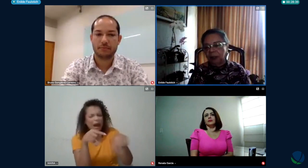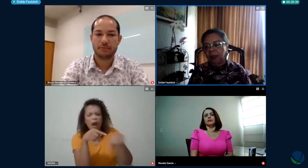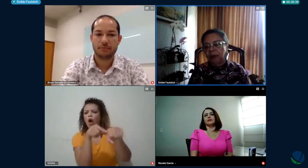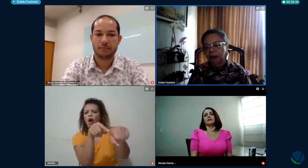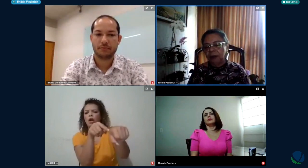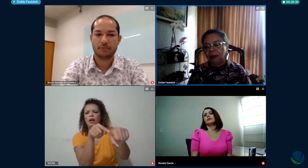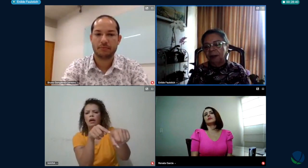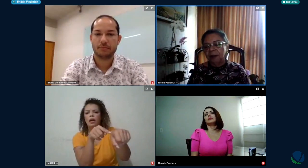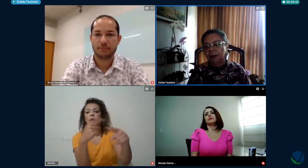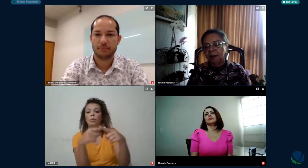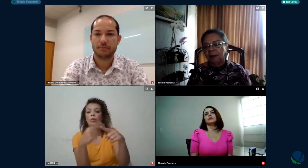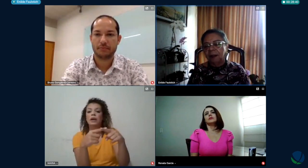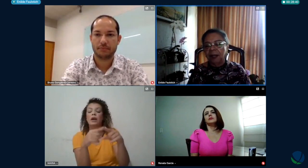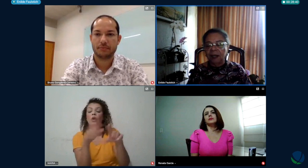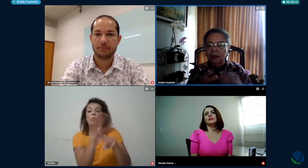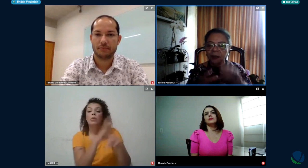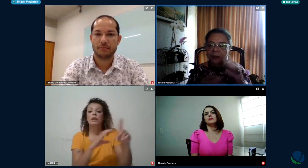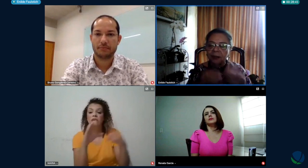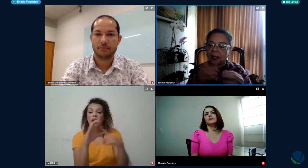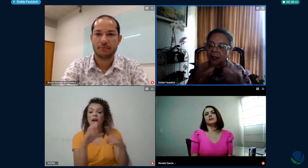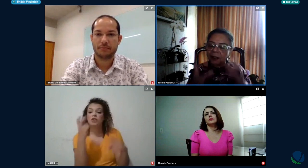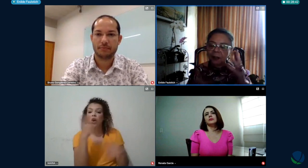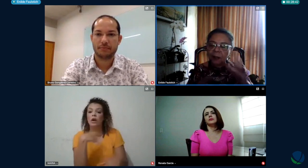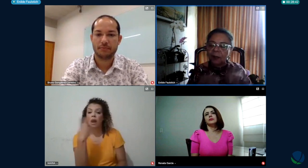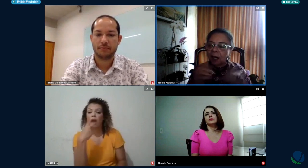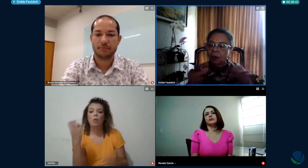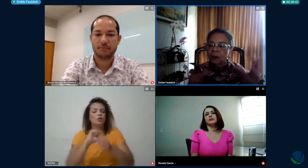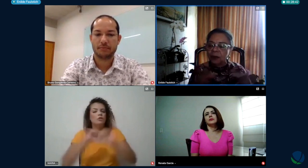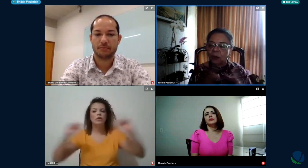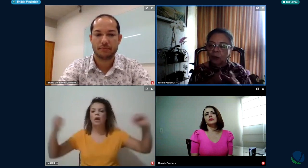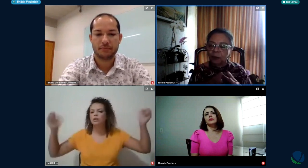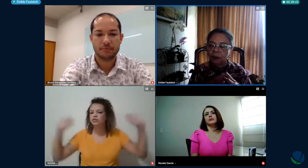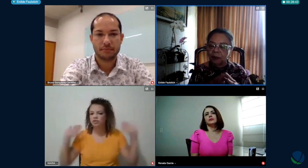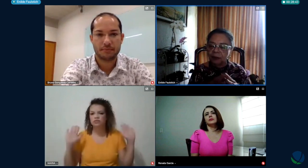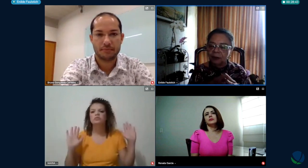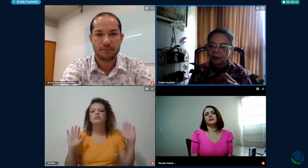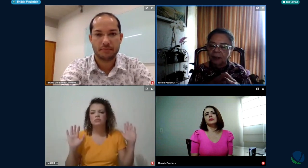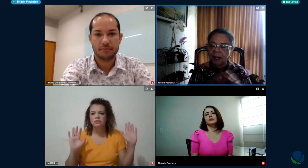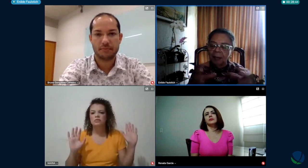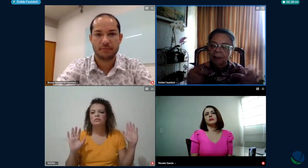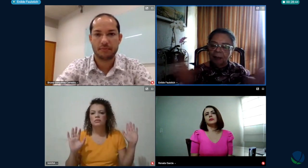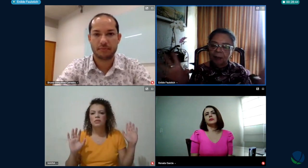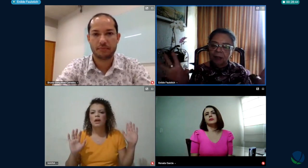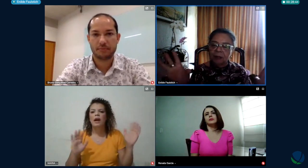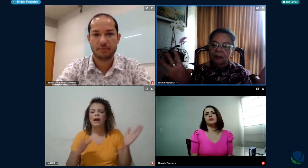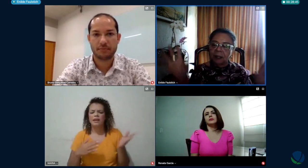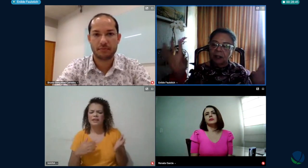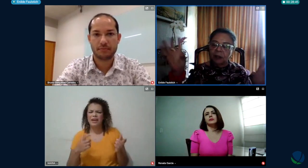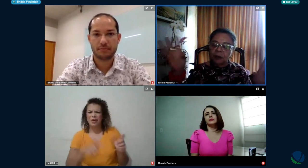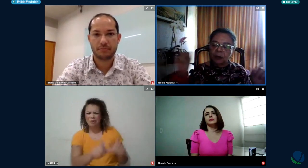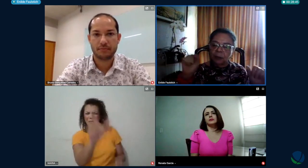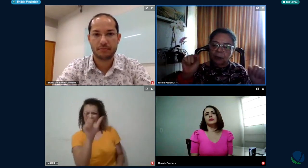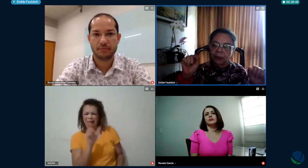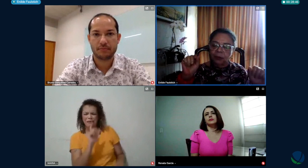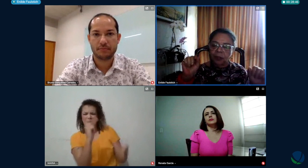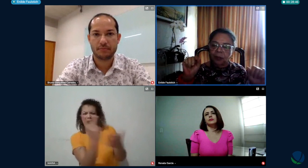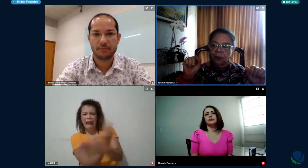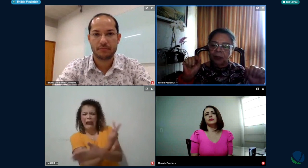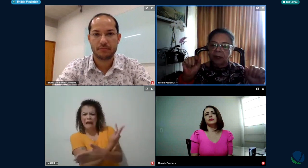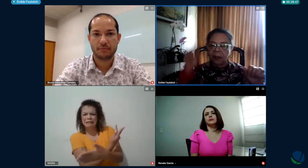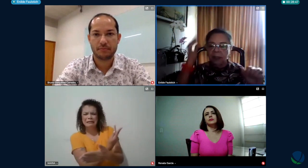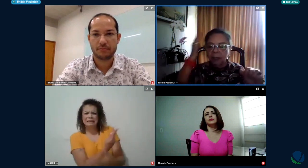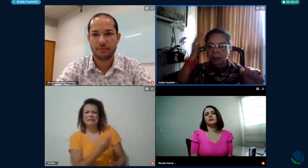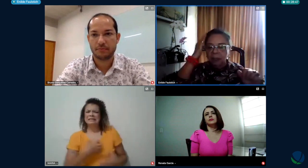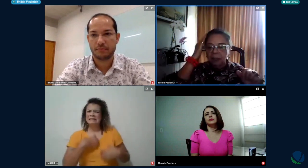é muito grande. E aí causa os incômodos. Rapidamente, assim, anteontem o meu filho